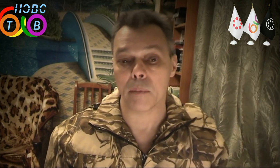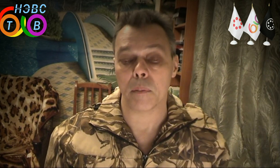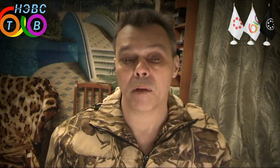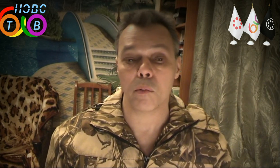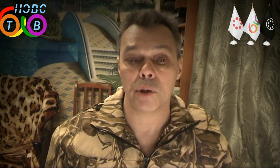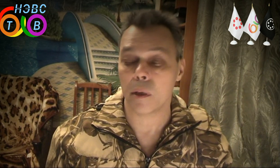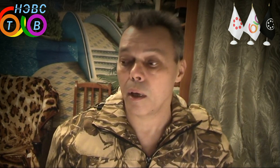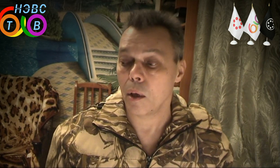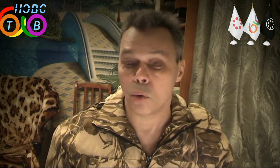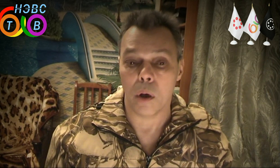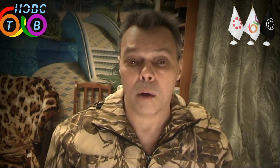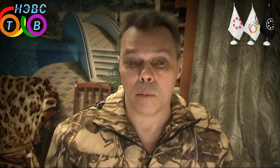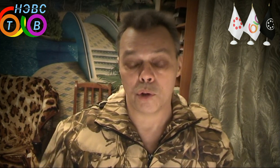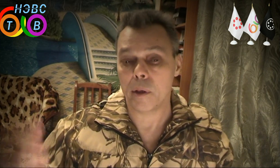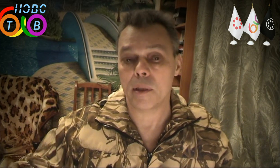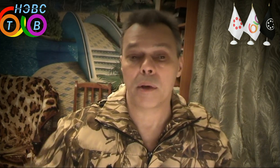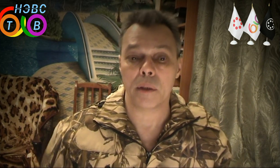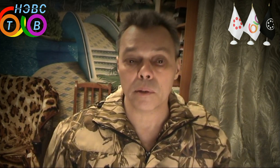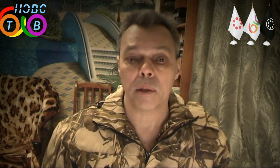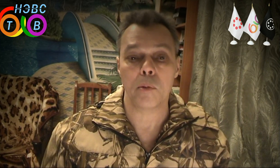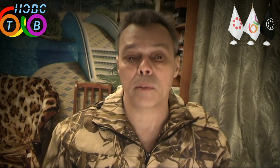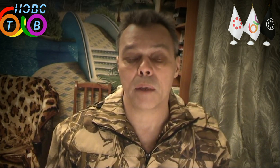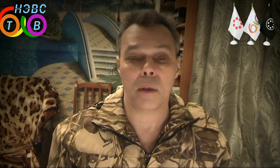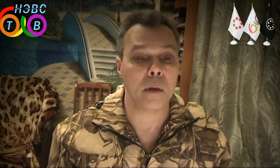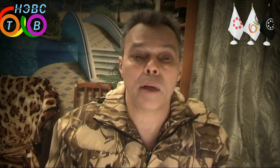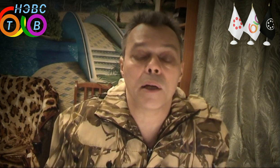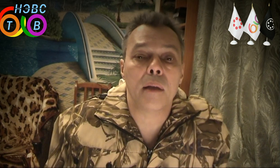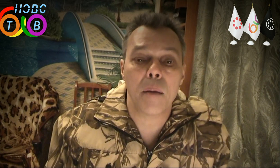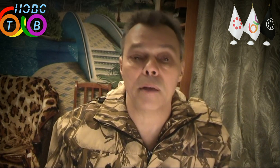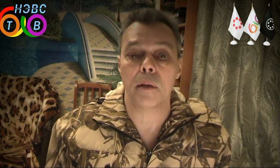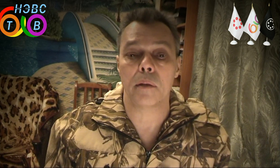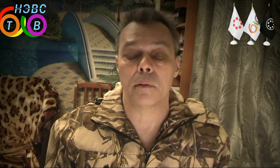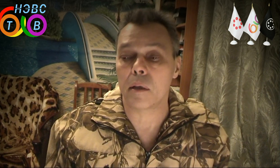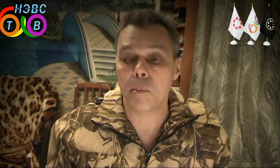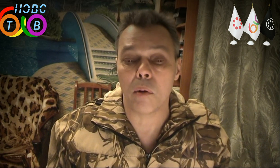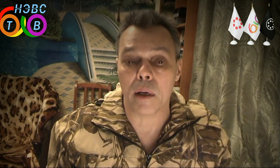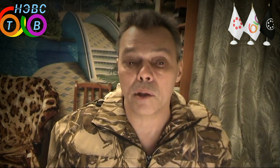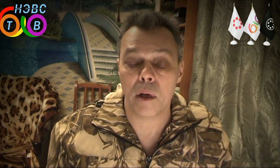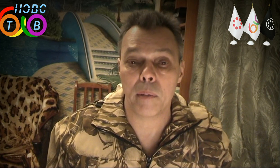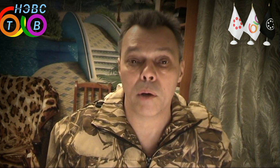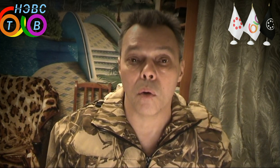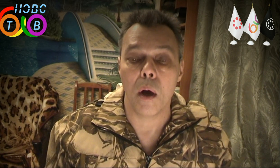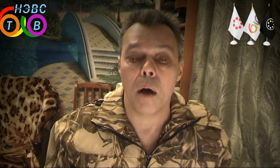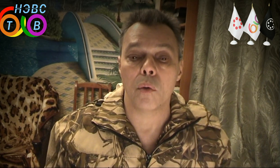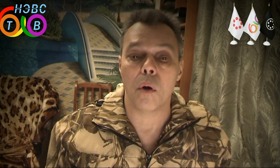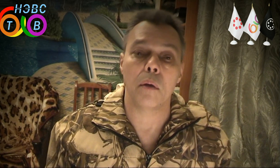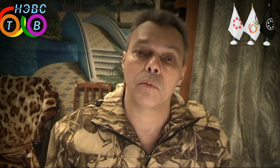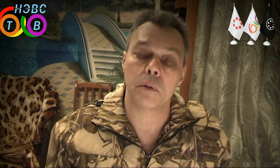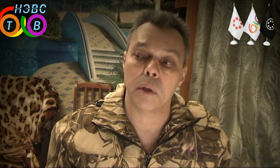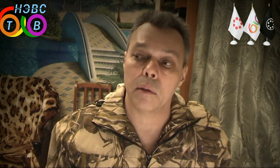каким-то первым мужчиной, то мужчина, если обратился, допустим, ко мне, или даже она обратилась, да ради бога, конечно, я помогу. Но вот